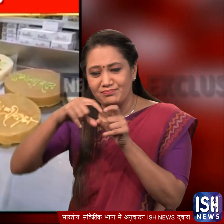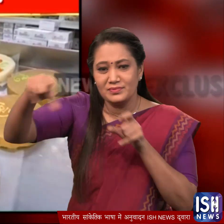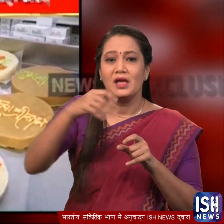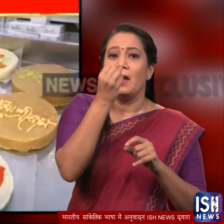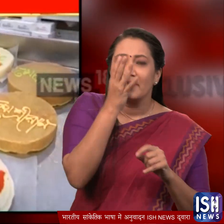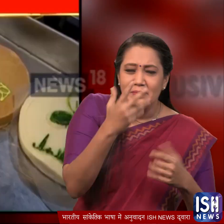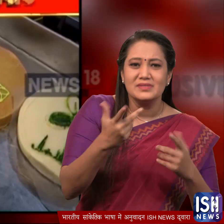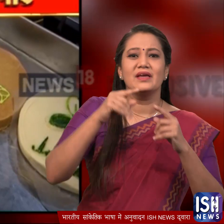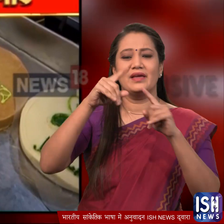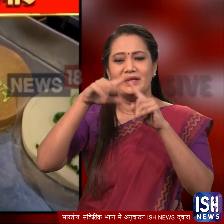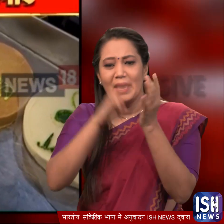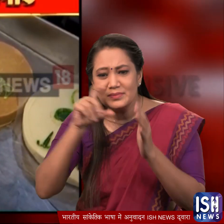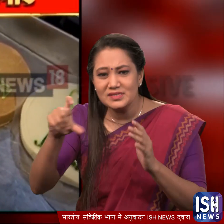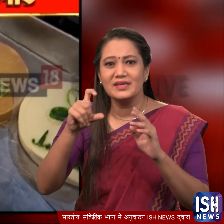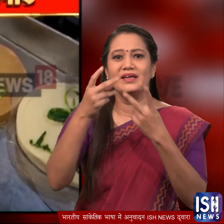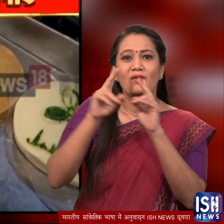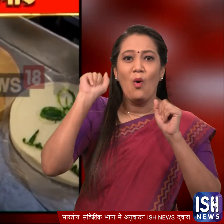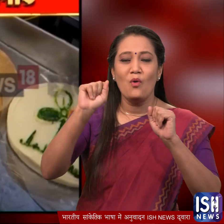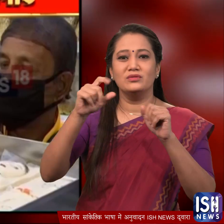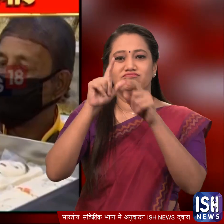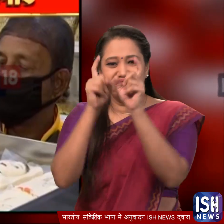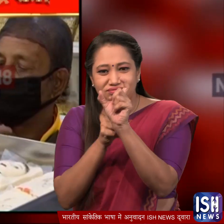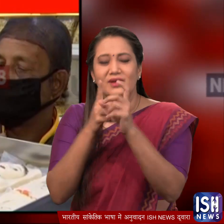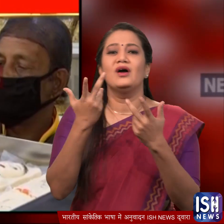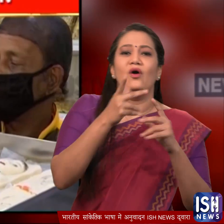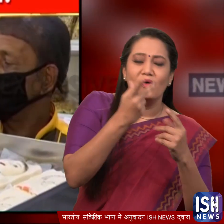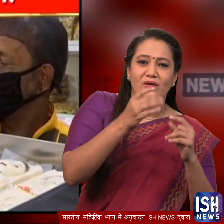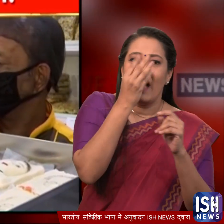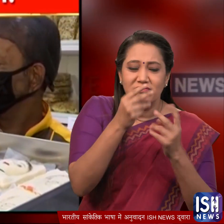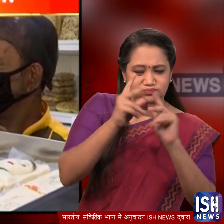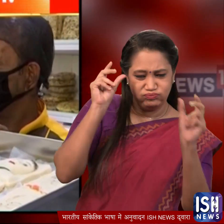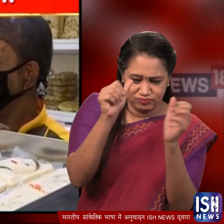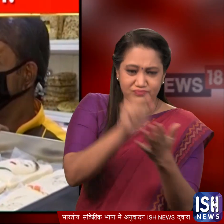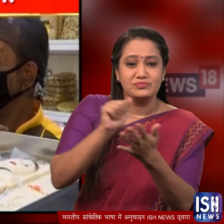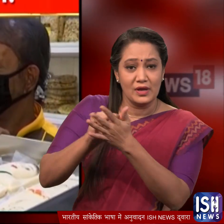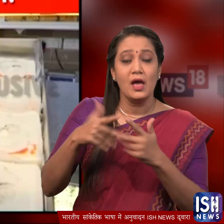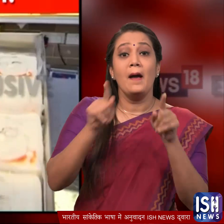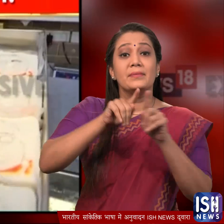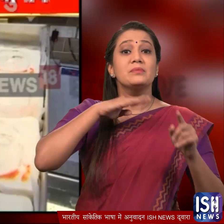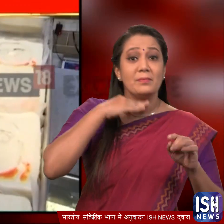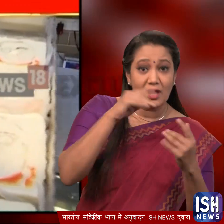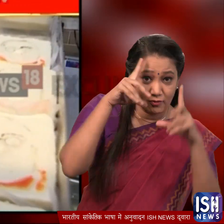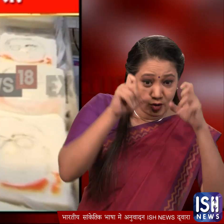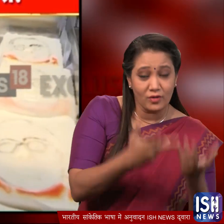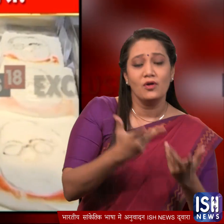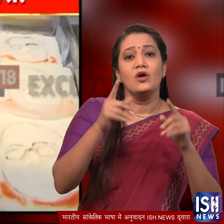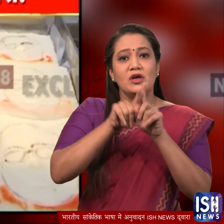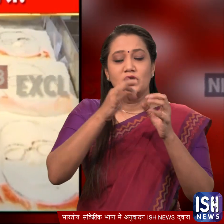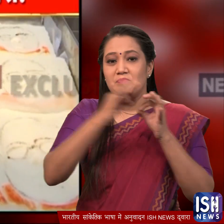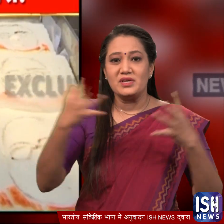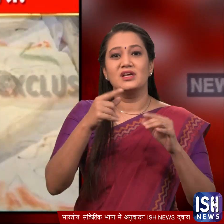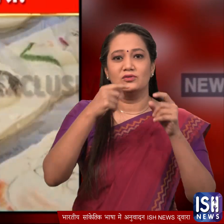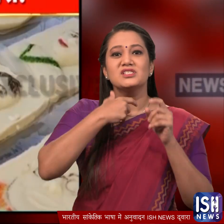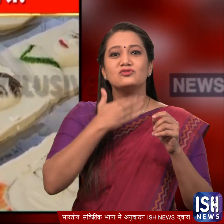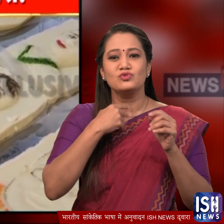मिठाइयों पर बीजेपी, टीएमसी और लेफ्ट के चुनाव चिन्ह भी नजर आए। इस बार के चुनाव में प्रधानमंत्री और ममता बनर्जी के बढ़ते क्रेज को देखकर